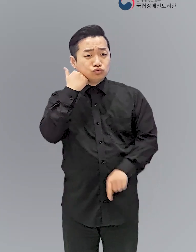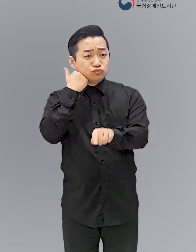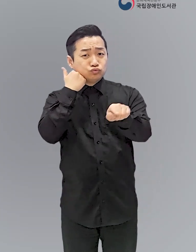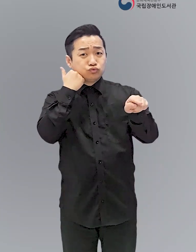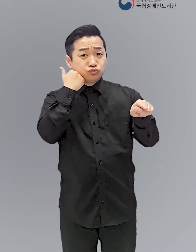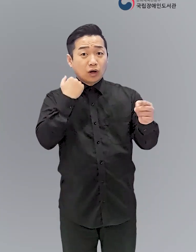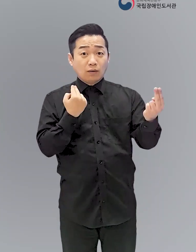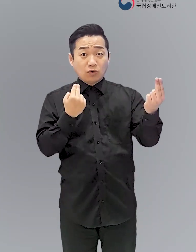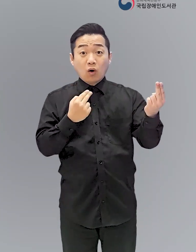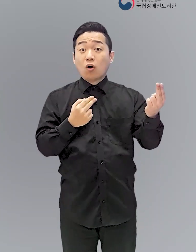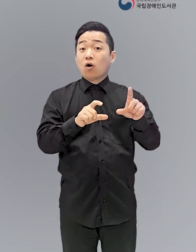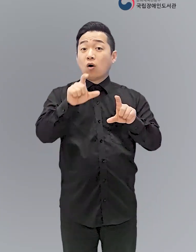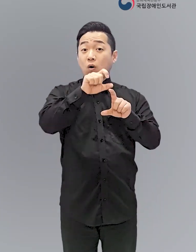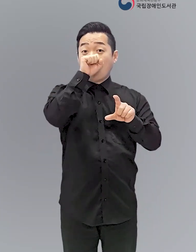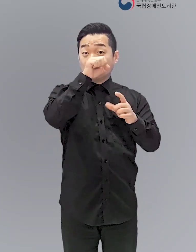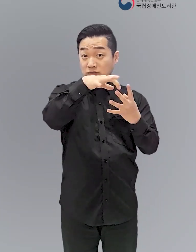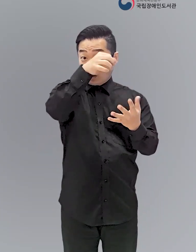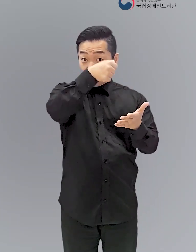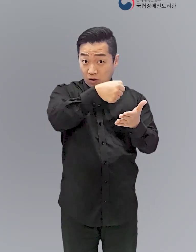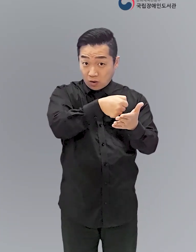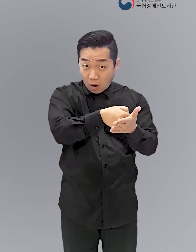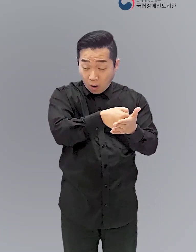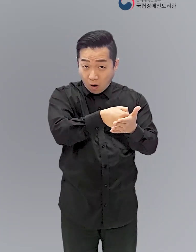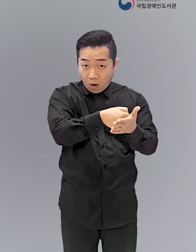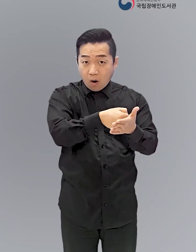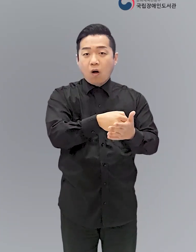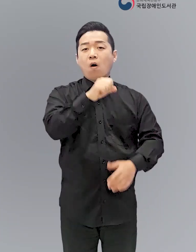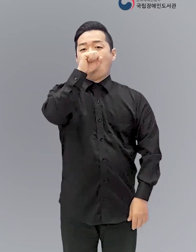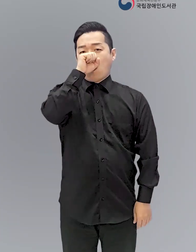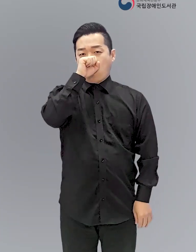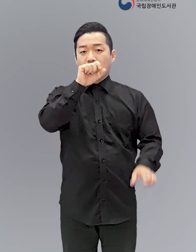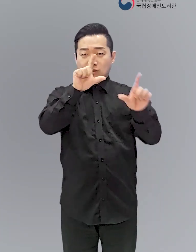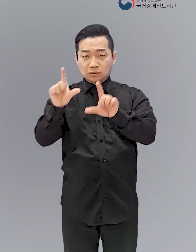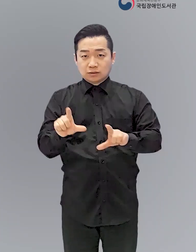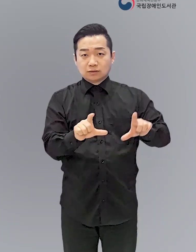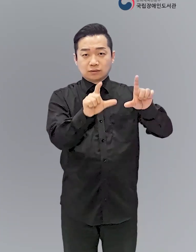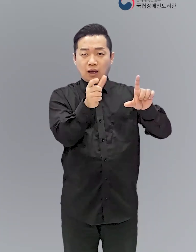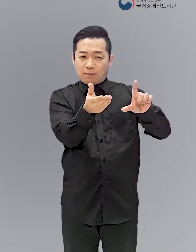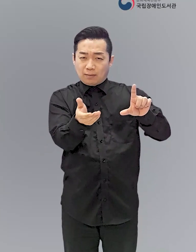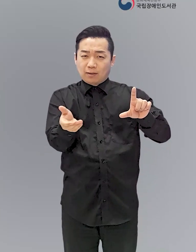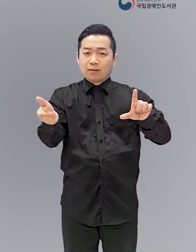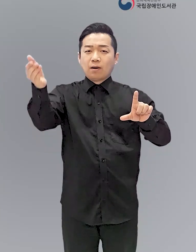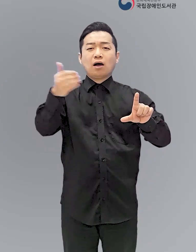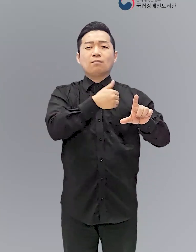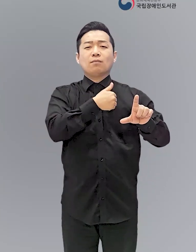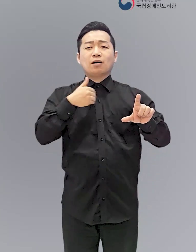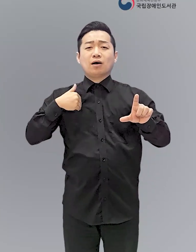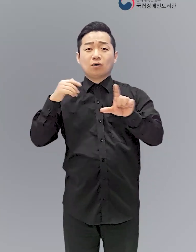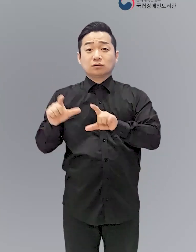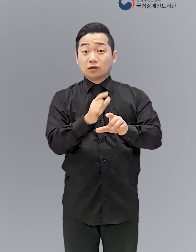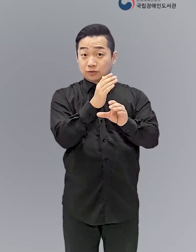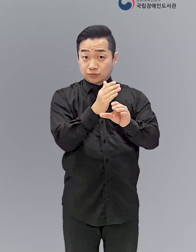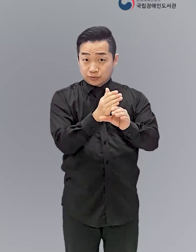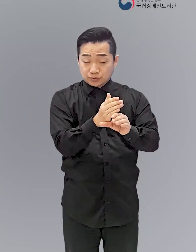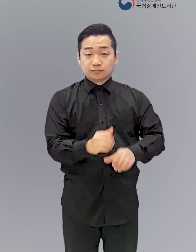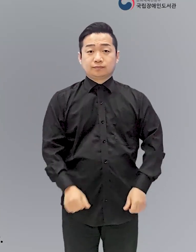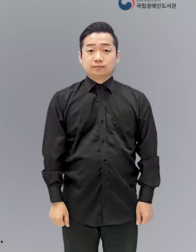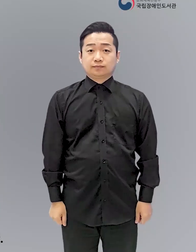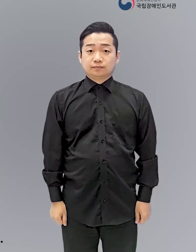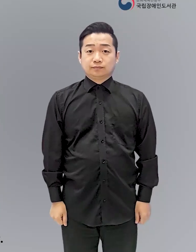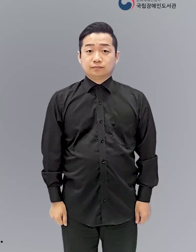누군가는 나보다 더 나은 선택을 하고 풍요롭고 삶의 질을 높여가며 만족스럽게 살아간다.